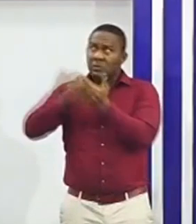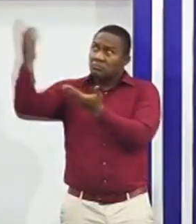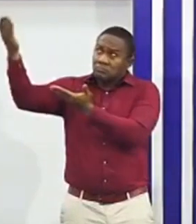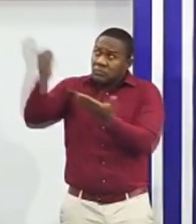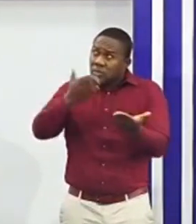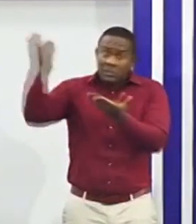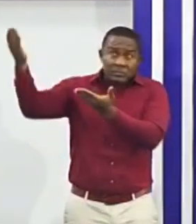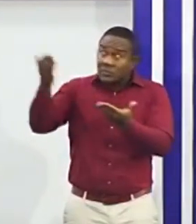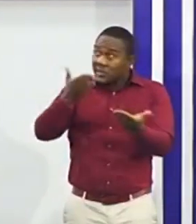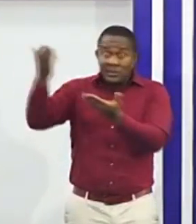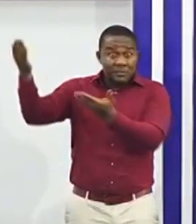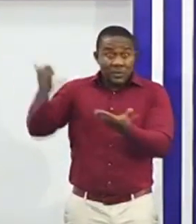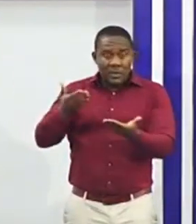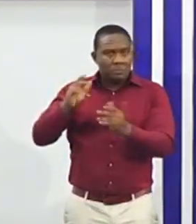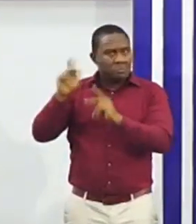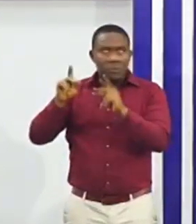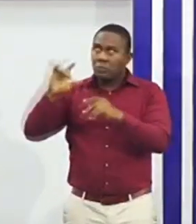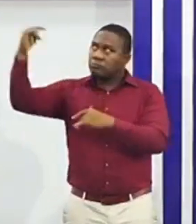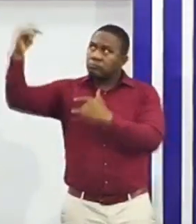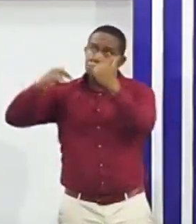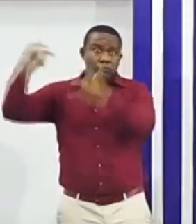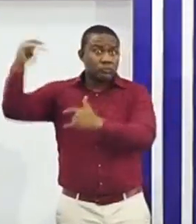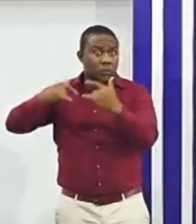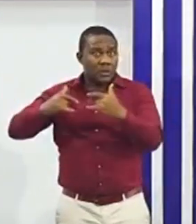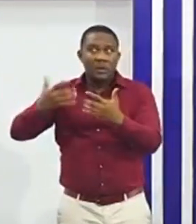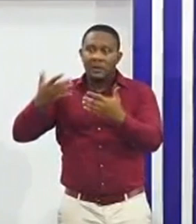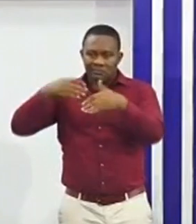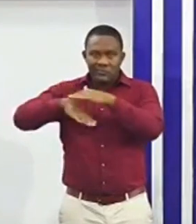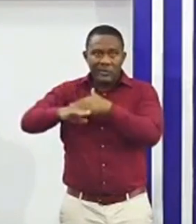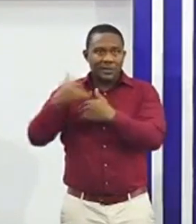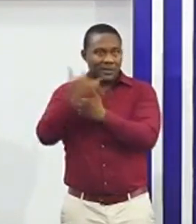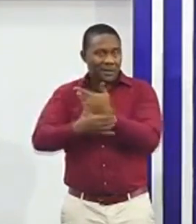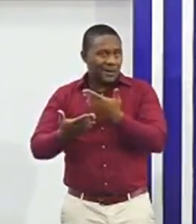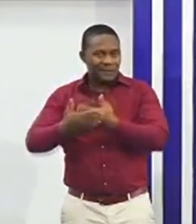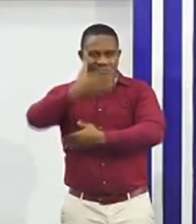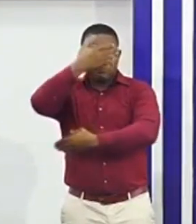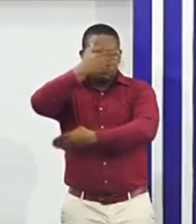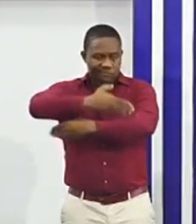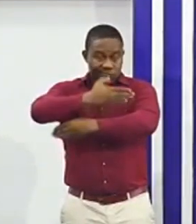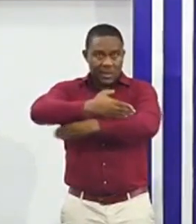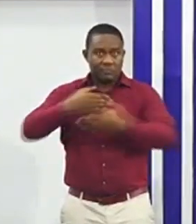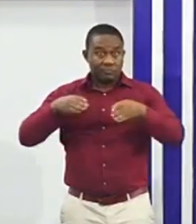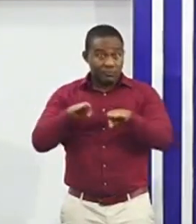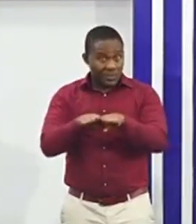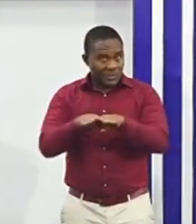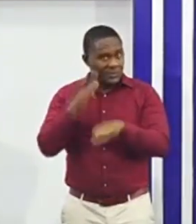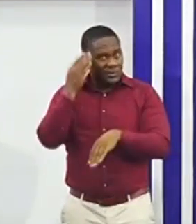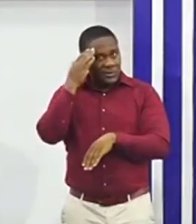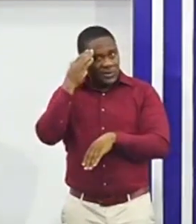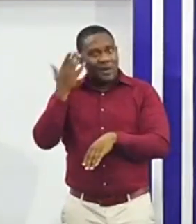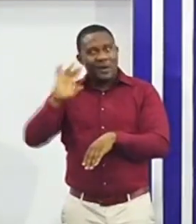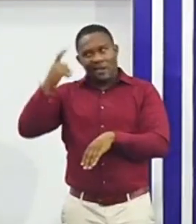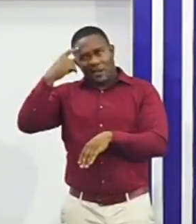kweye ndibe bekan chere puru zire akwer mitri bi amale patria asobia